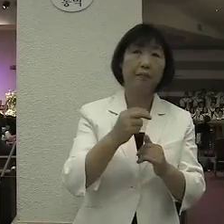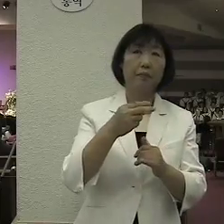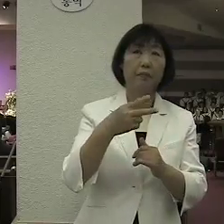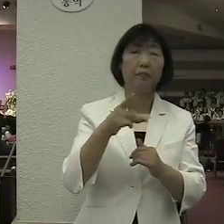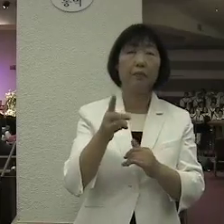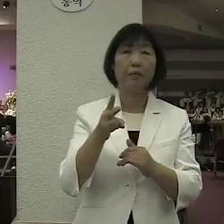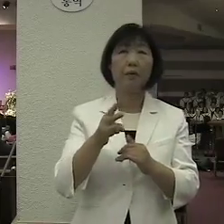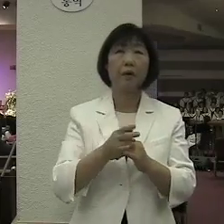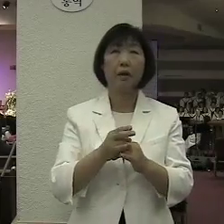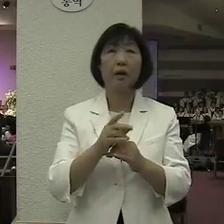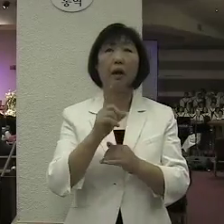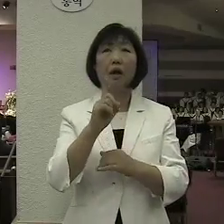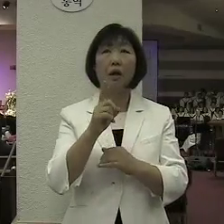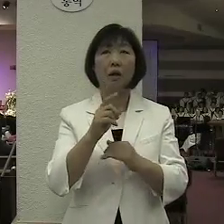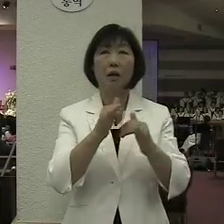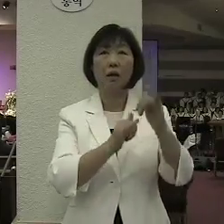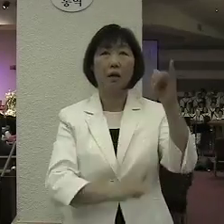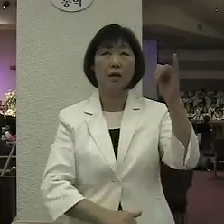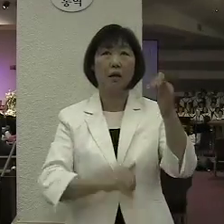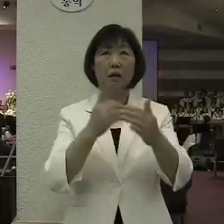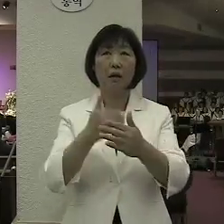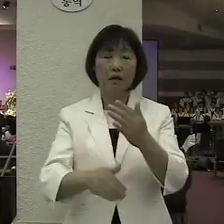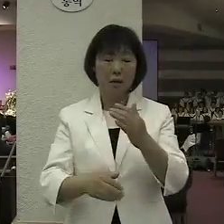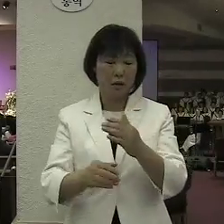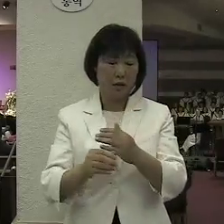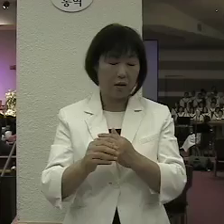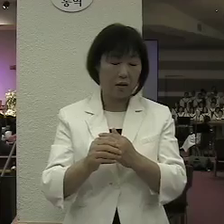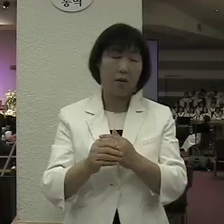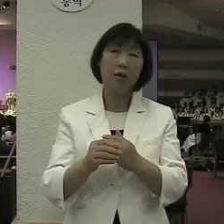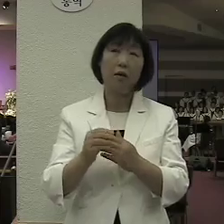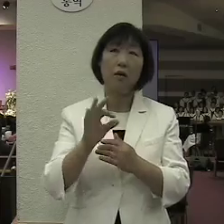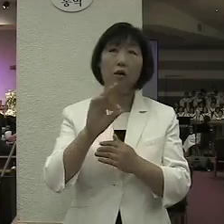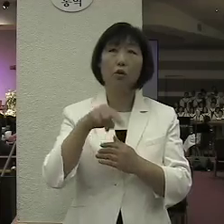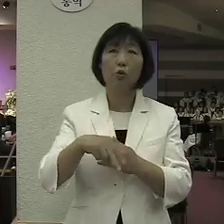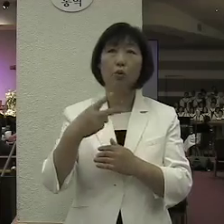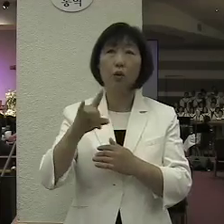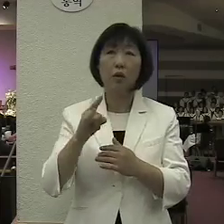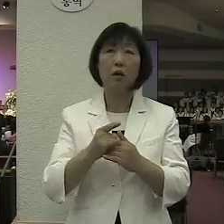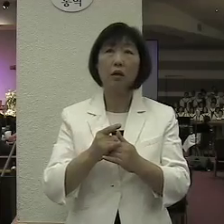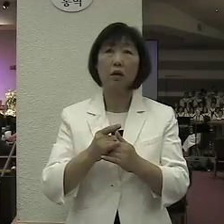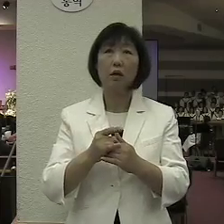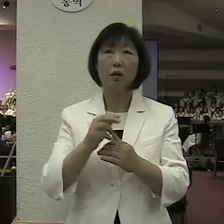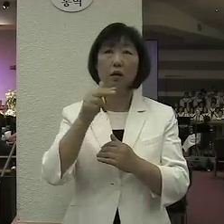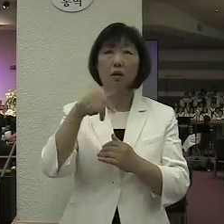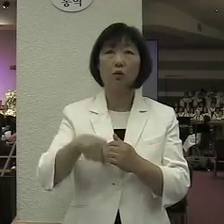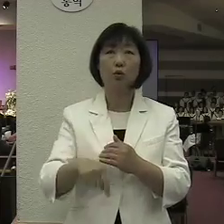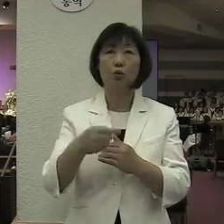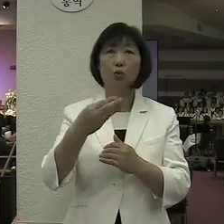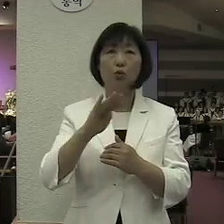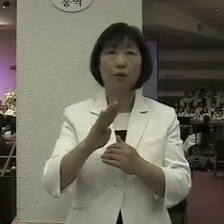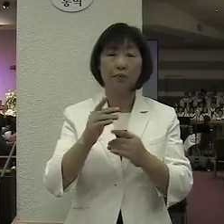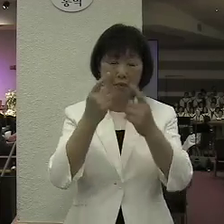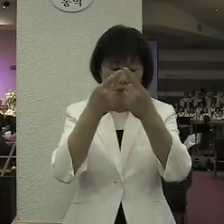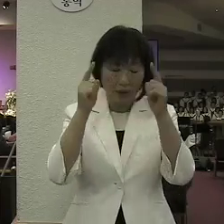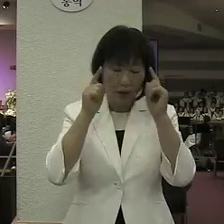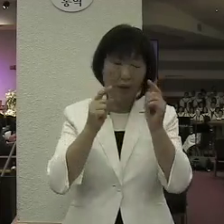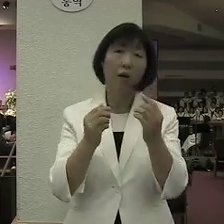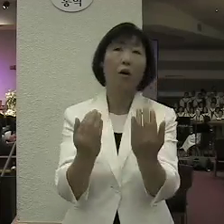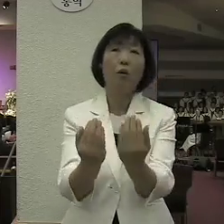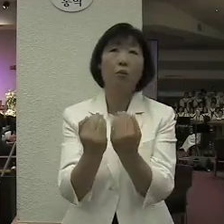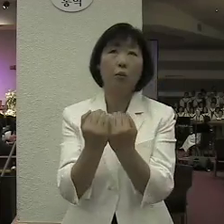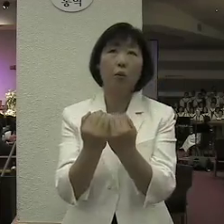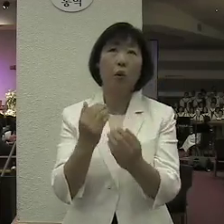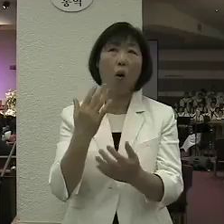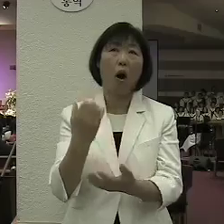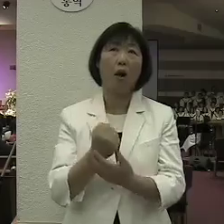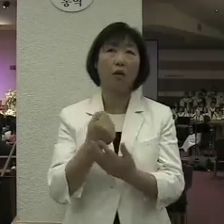찬 친구였습니다. 그의 스토리를 들어보면 그는 고등학교 때 스타, 정말 엄청난